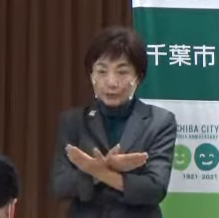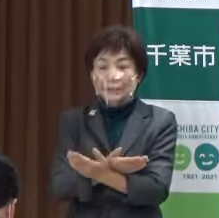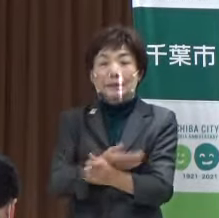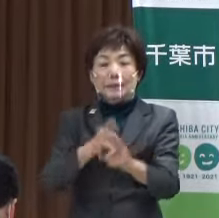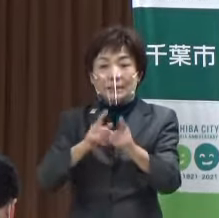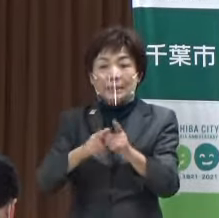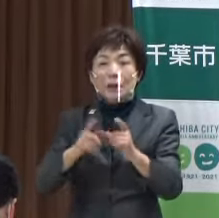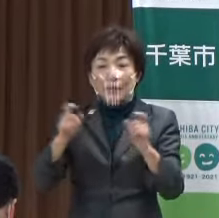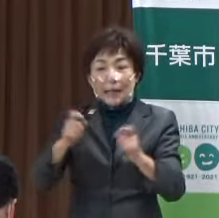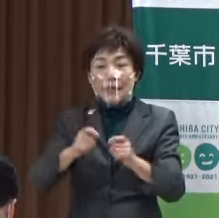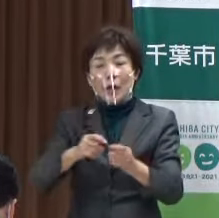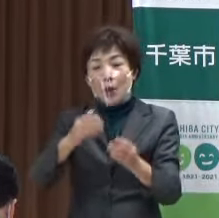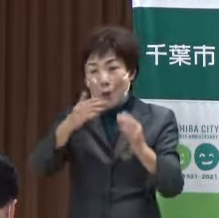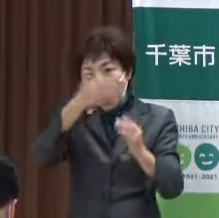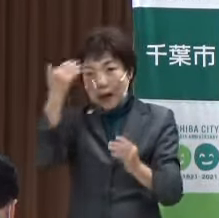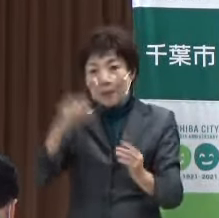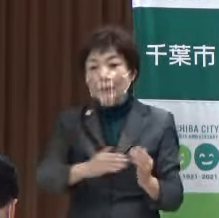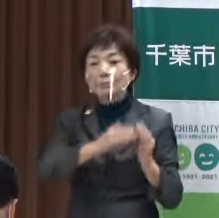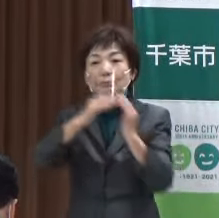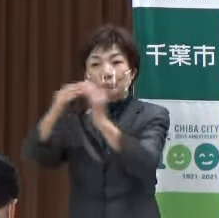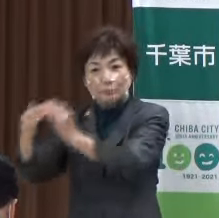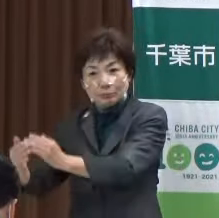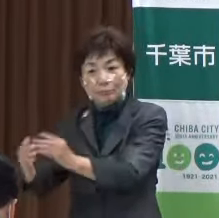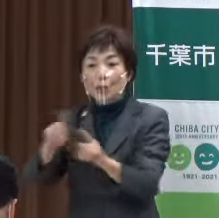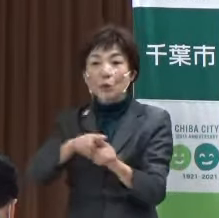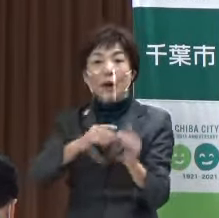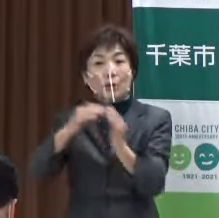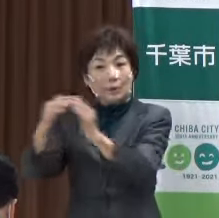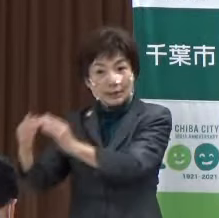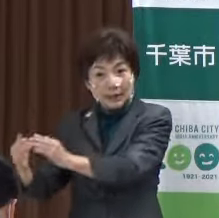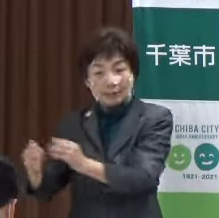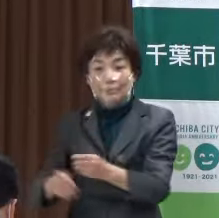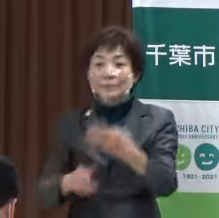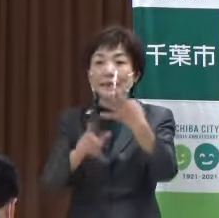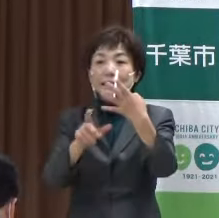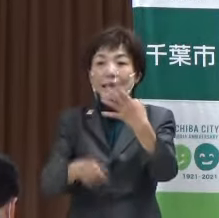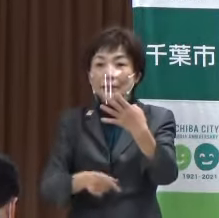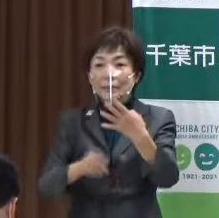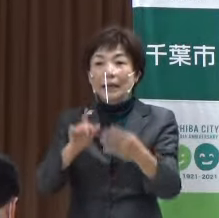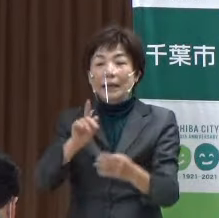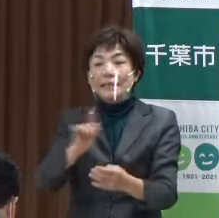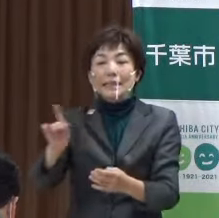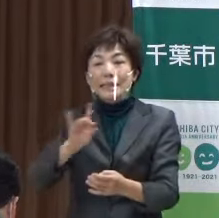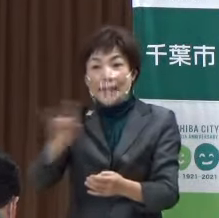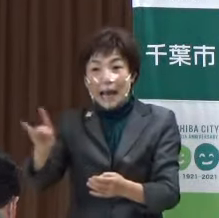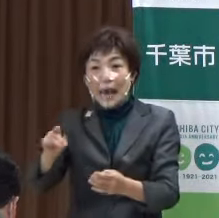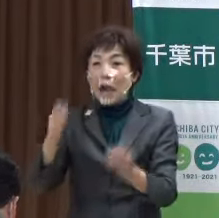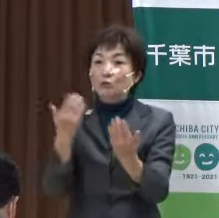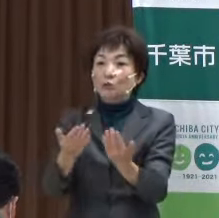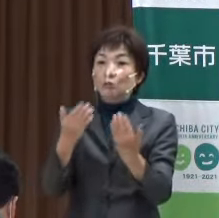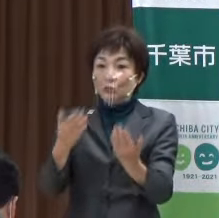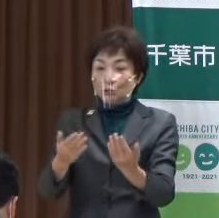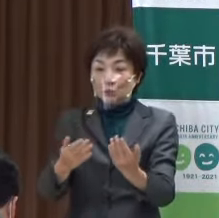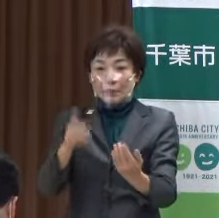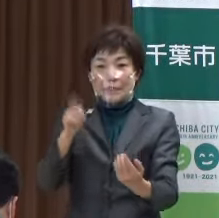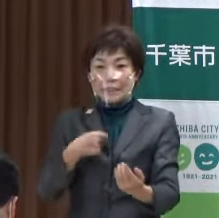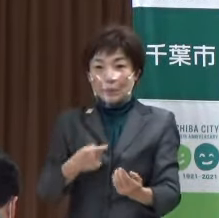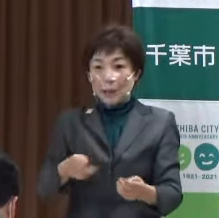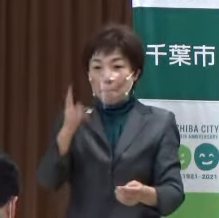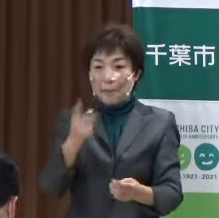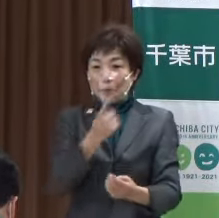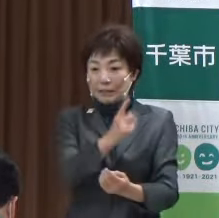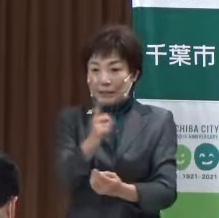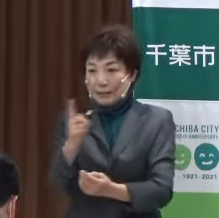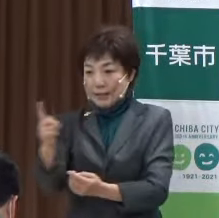台若葉小学校が移転いたします。また同じく4月にギガスクールコースの実現、一人一台的支